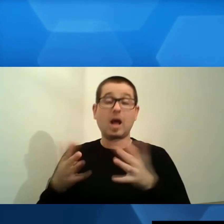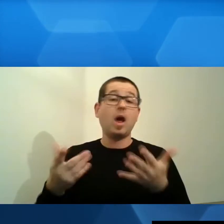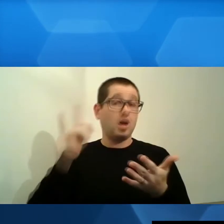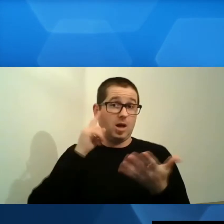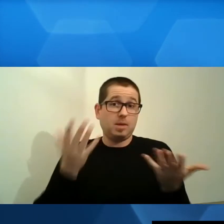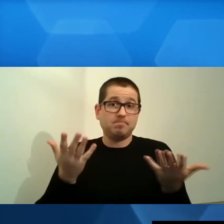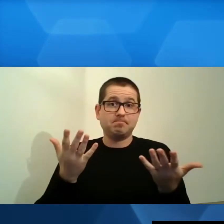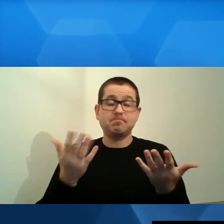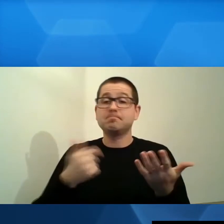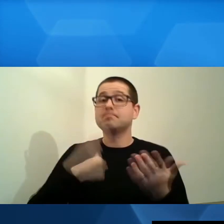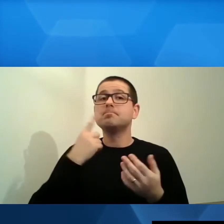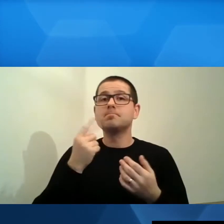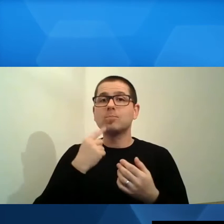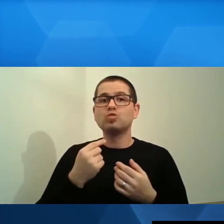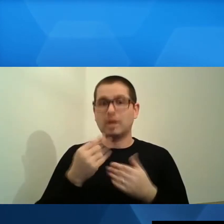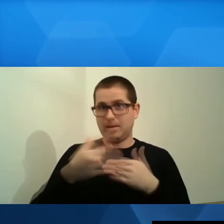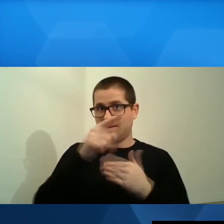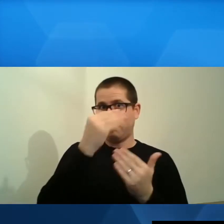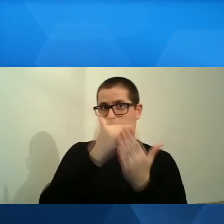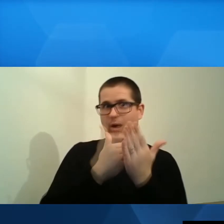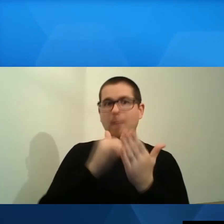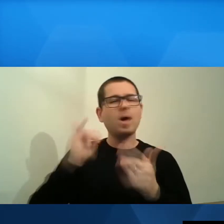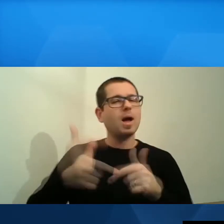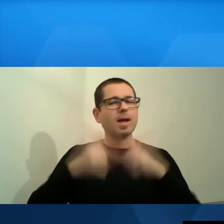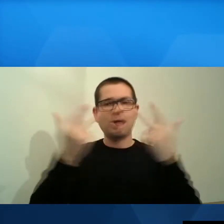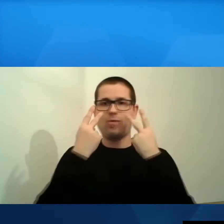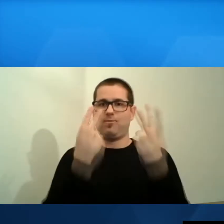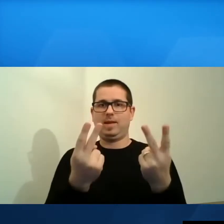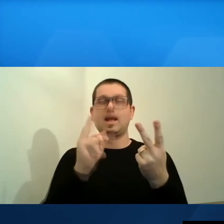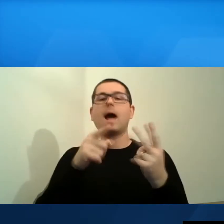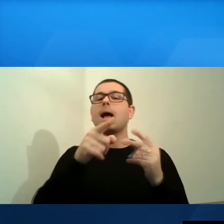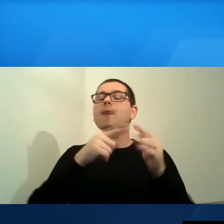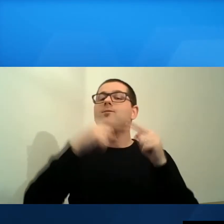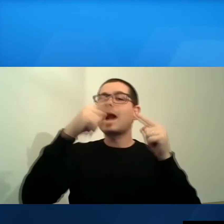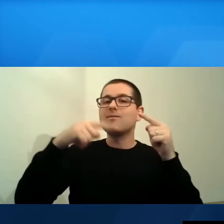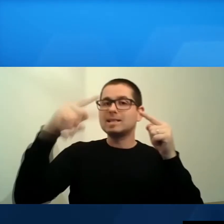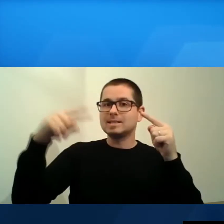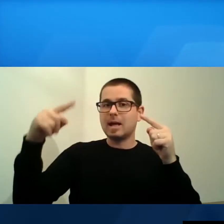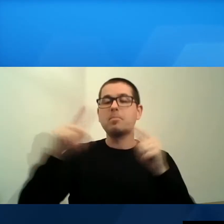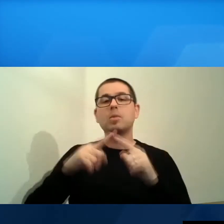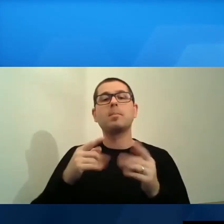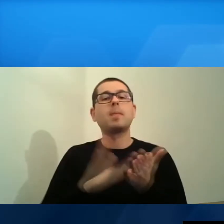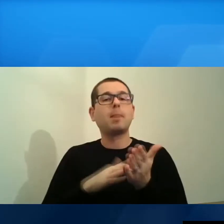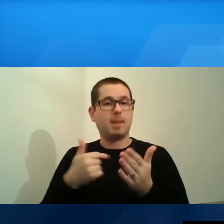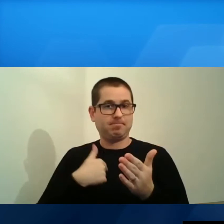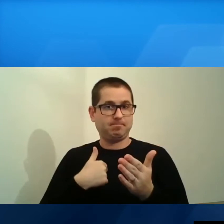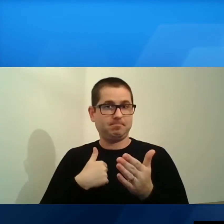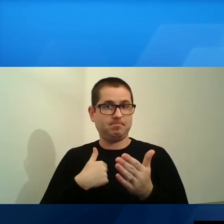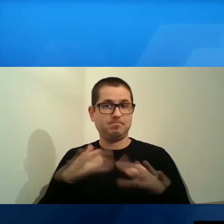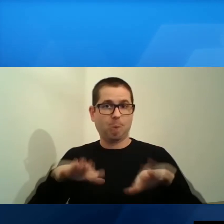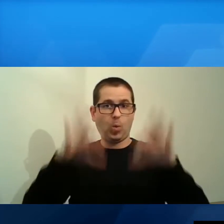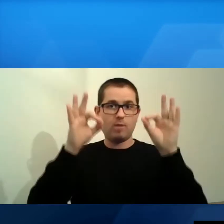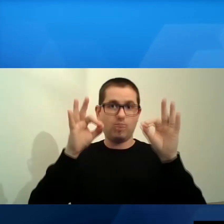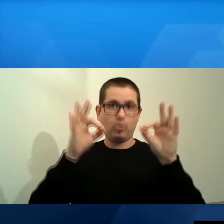ampak kar mi je všeč pri Audacityju je to, da se zelo jasno vidi, kaj je ta frekvenca. In recimo, da imam jaz, da sem ugotovil, da